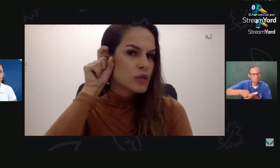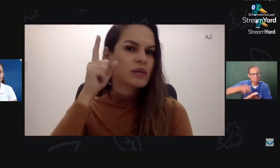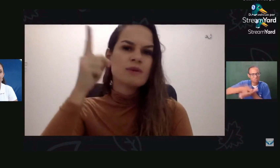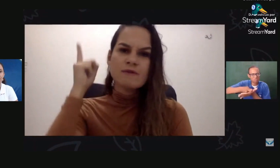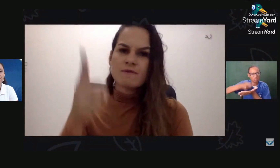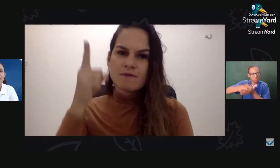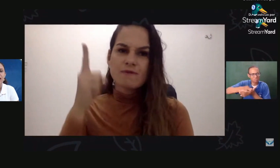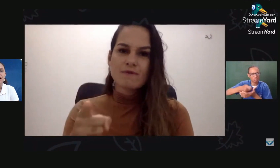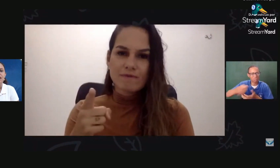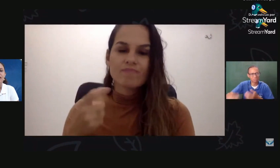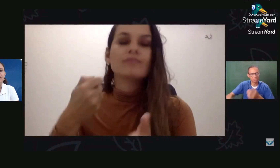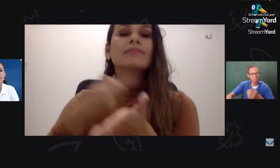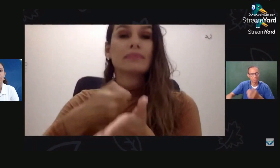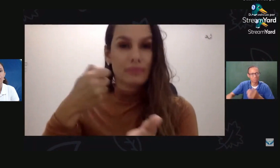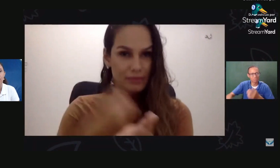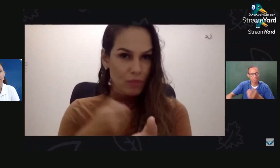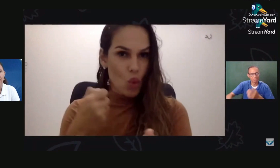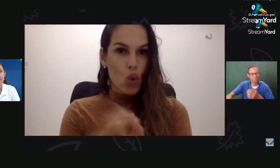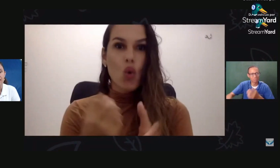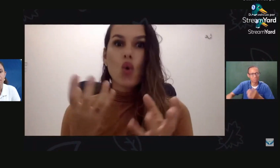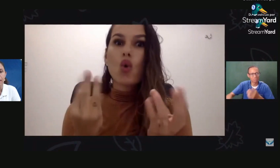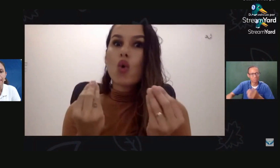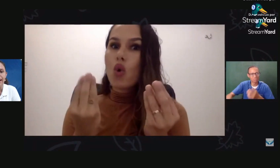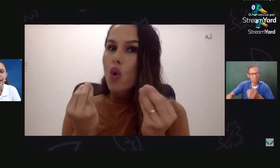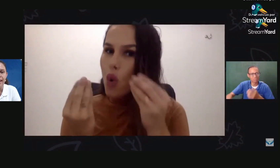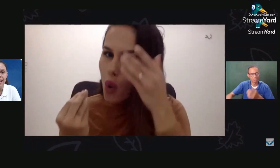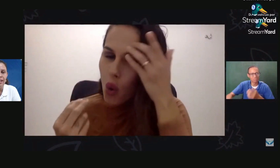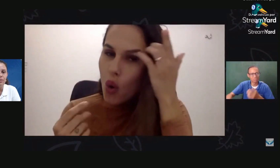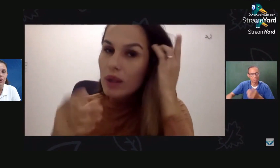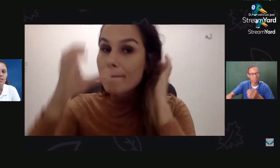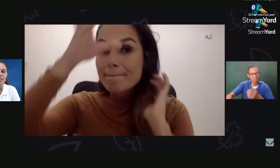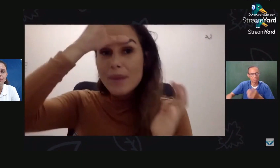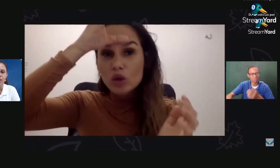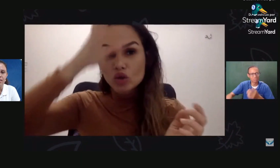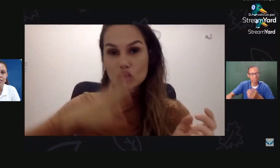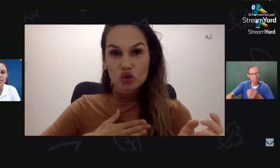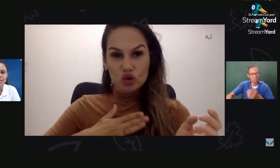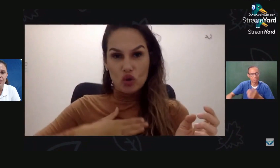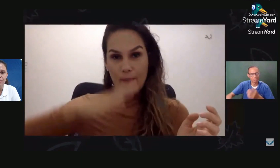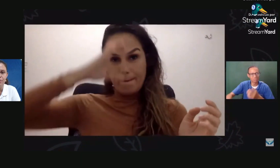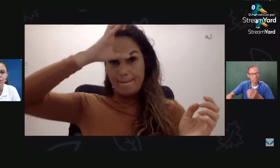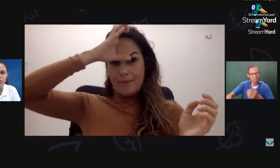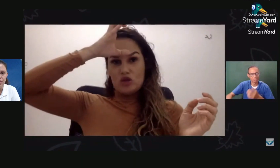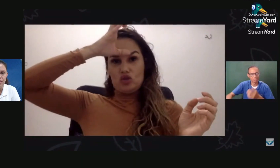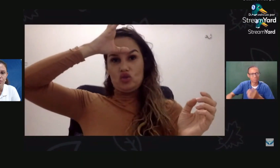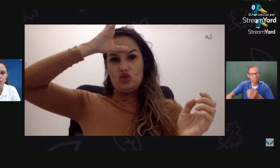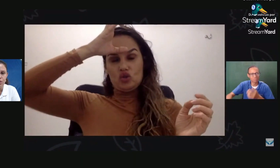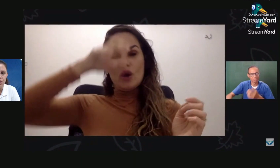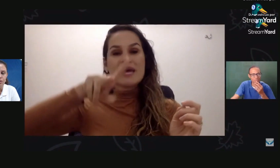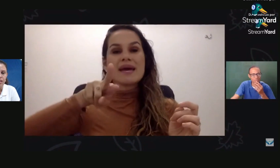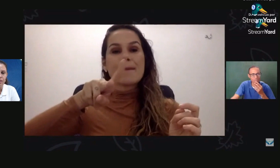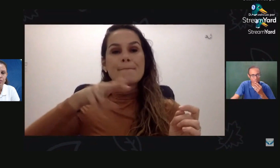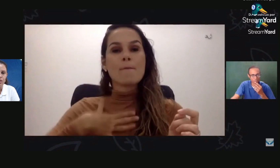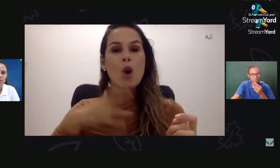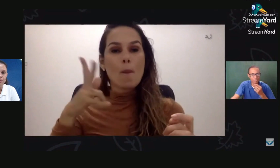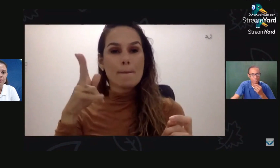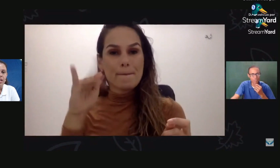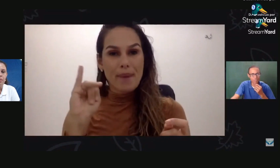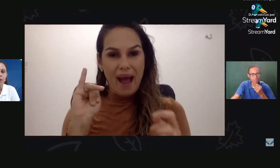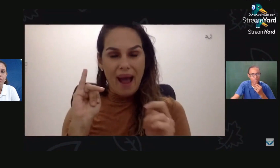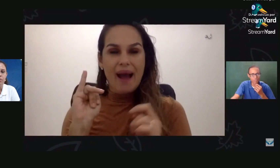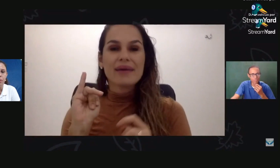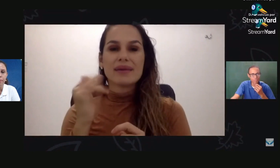a oralizar. Queriam que eu colocasse, então, um aparelho. Nossa, foi difícil. Foi um tio, né, que eu